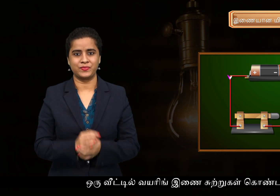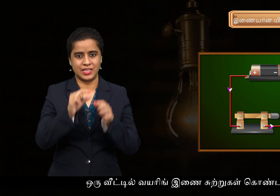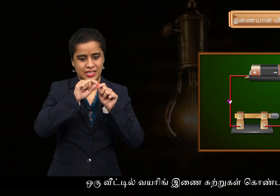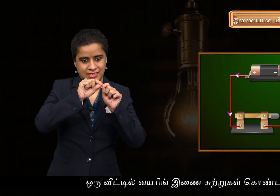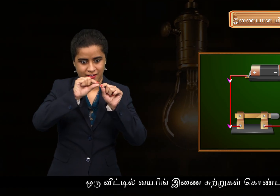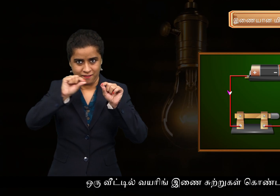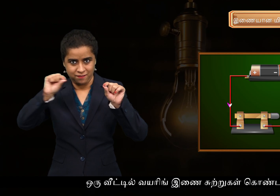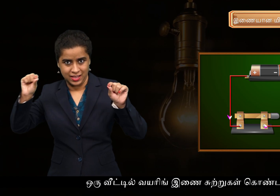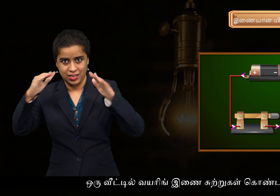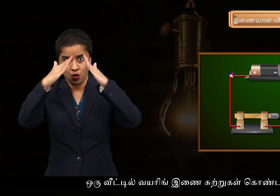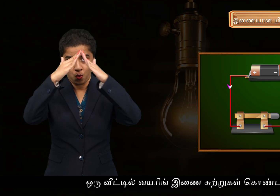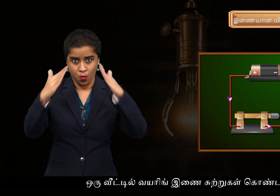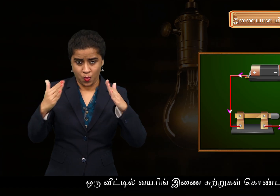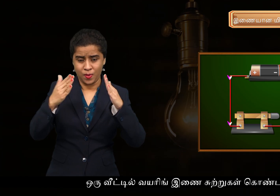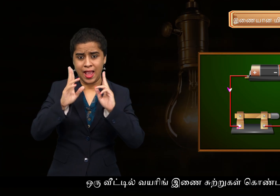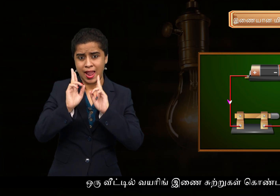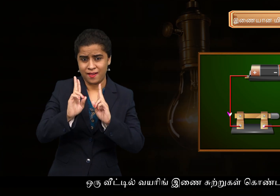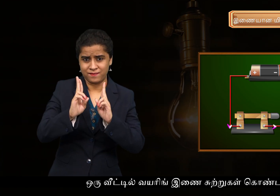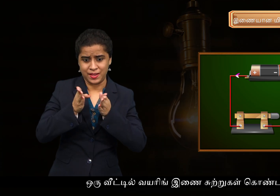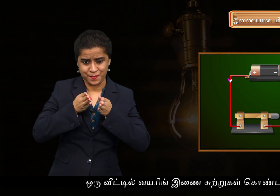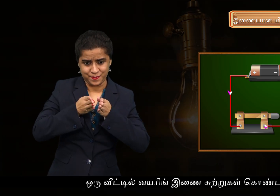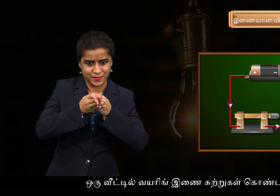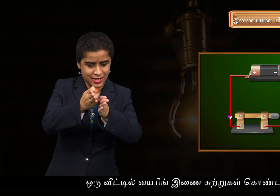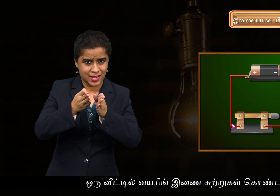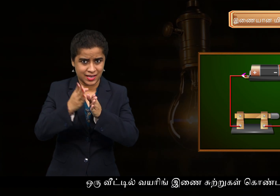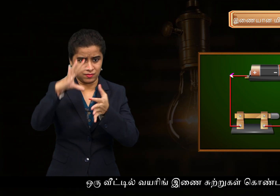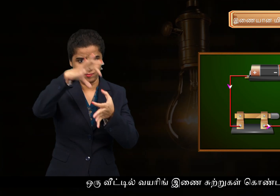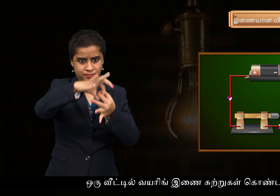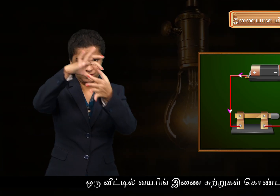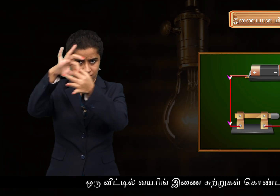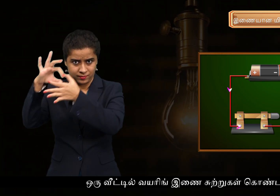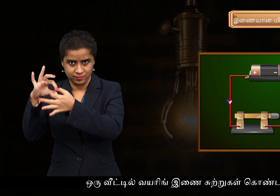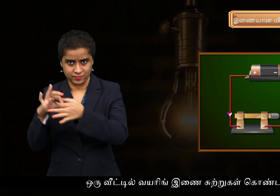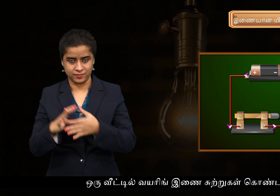ஒரு வீட்டில் வயரிங் இணை சுற்றுகள் கொண்டுள்ளது.